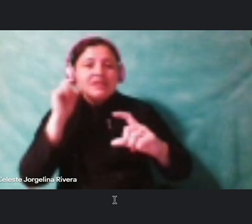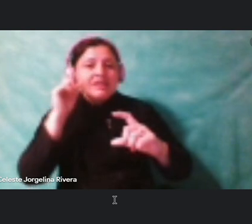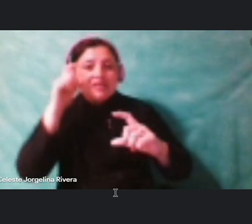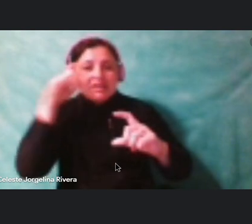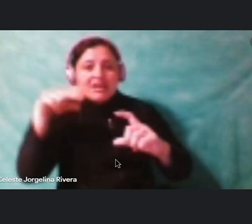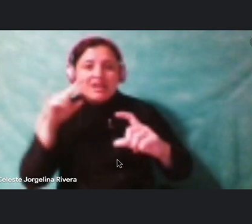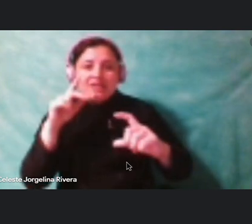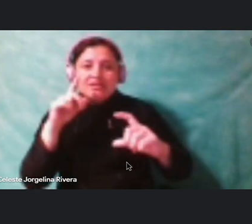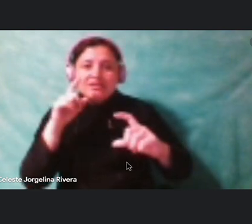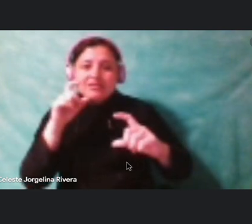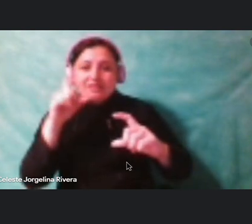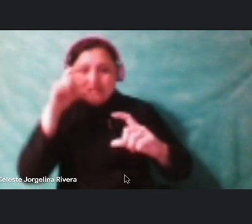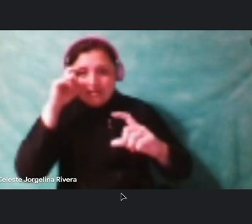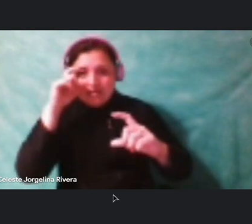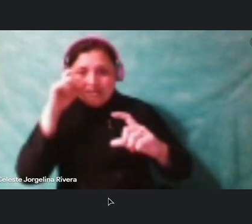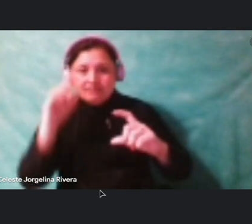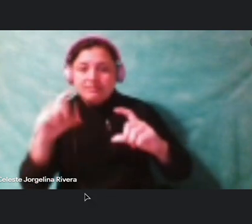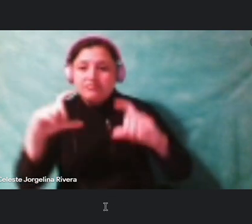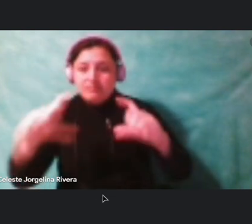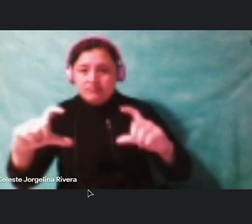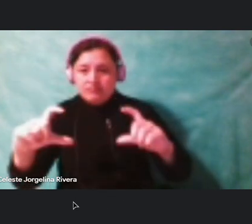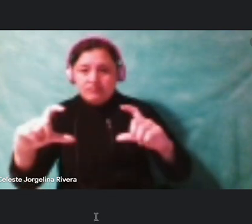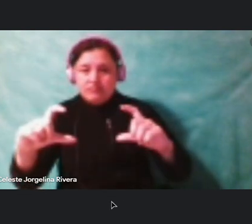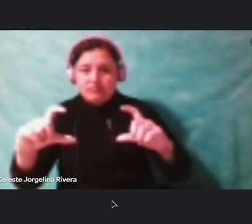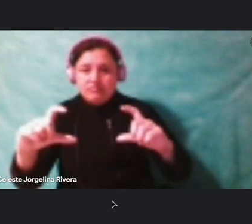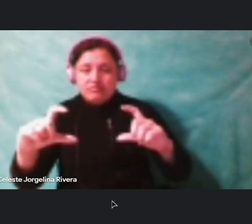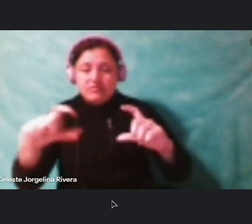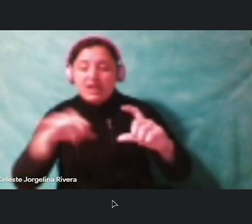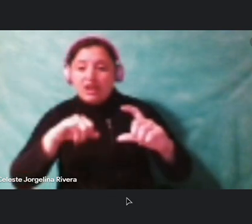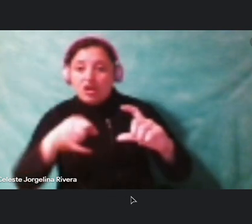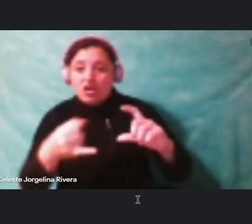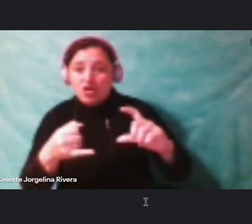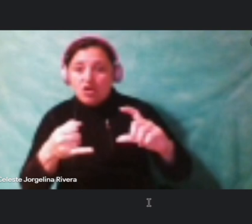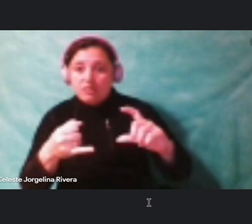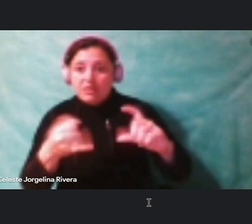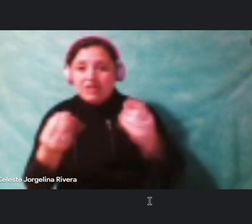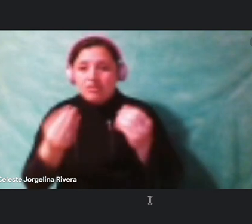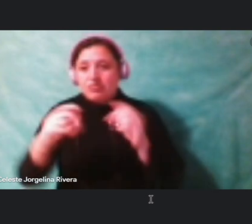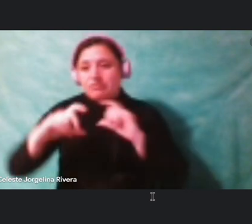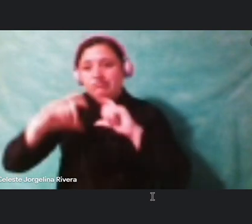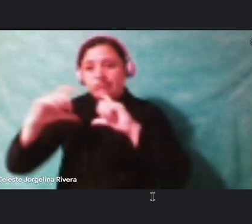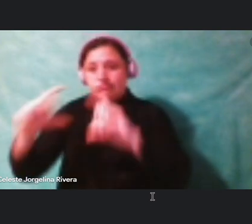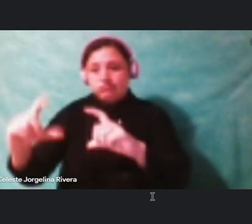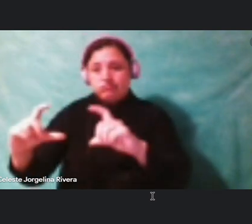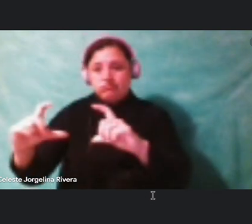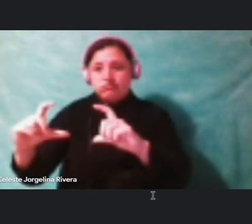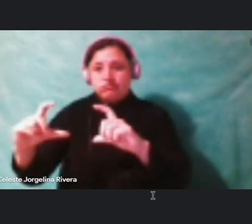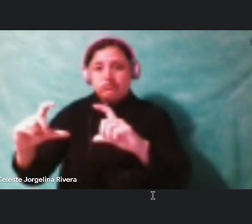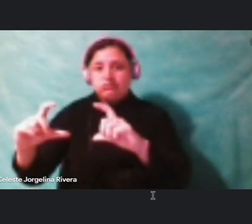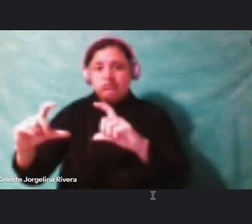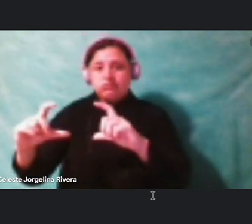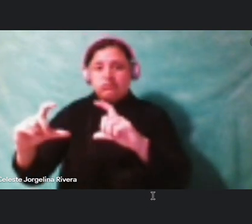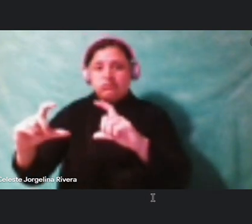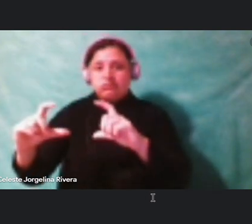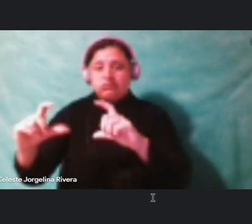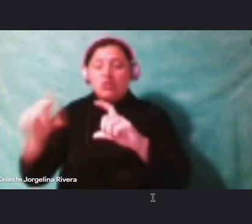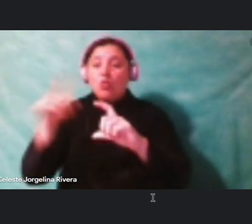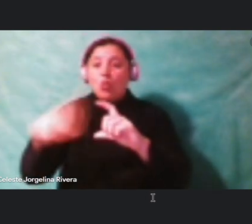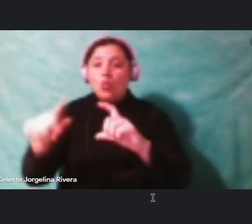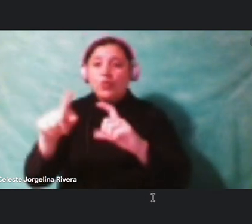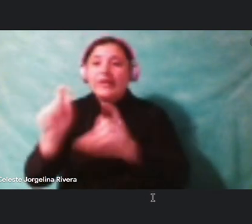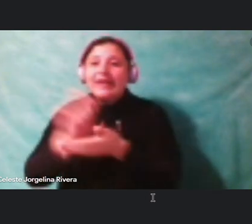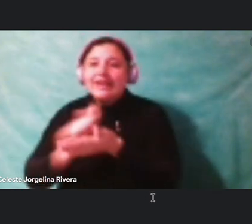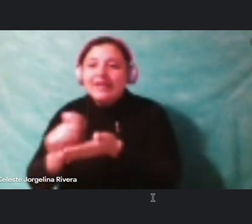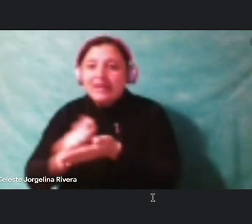¿sí? Entonces ahí tenemos otro bloque. Y esta palabra, esta nótenla, porque aparece con